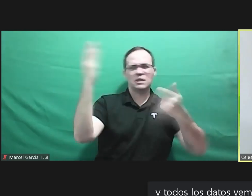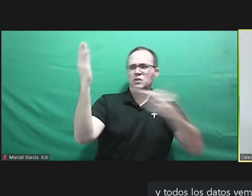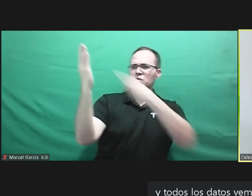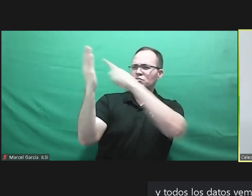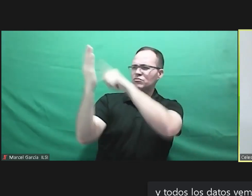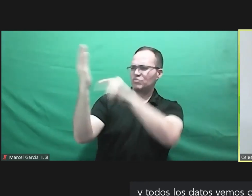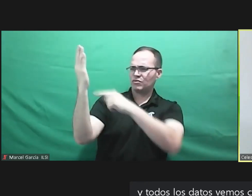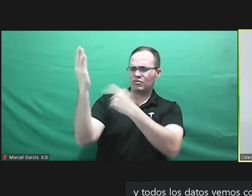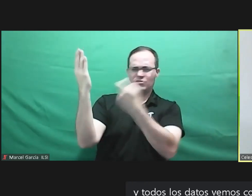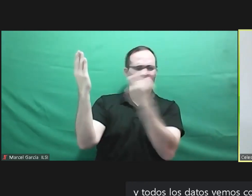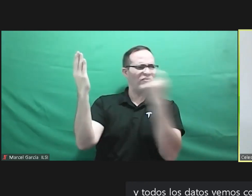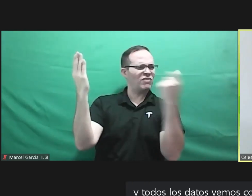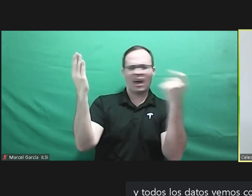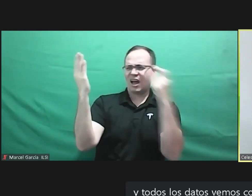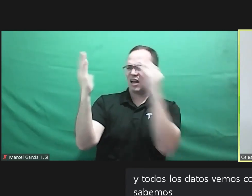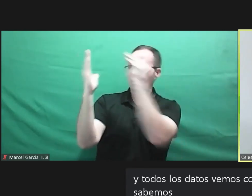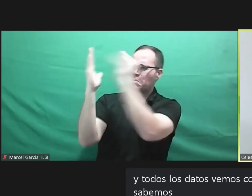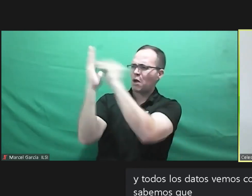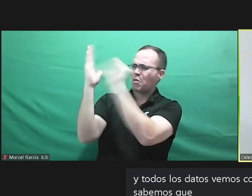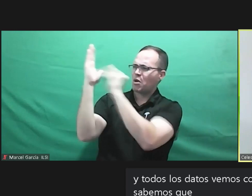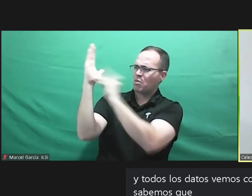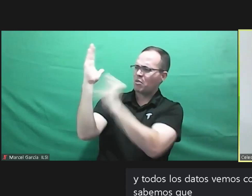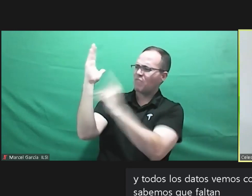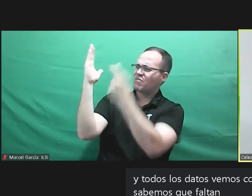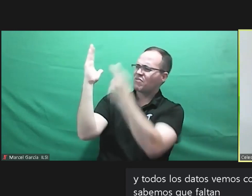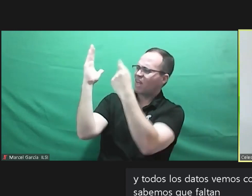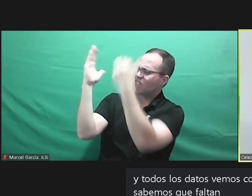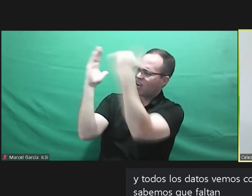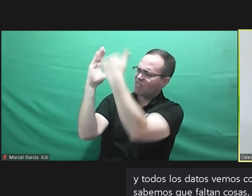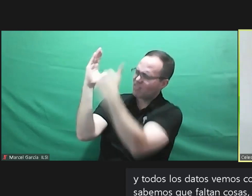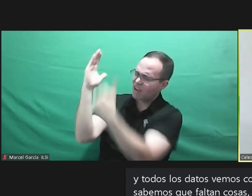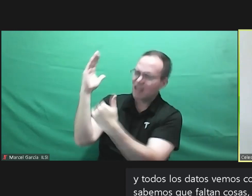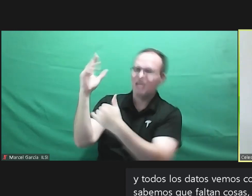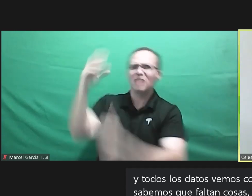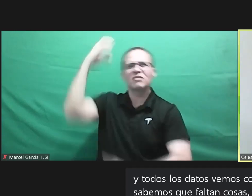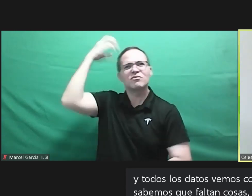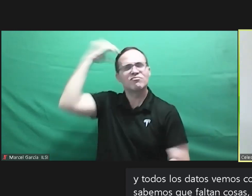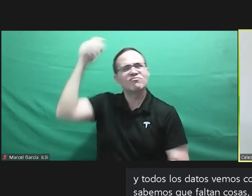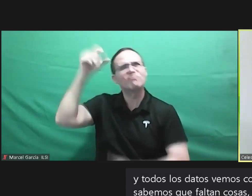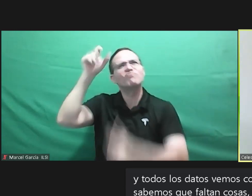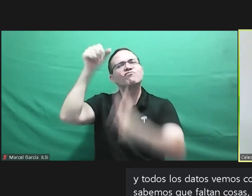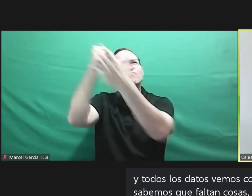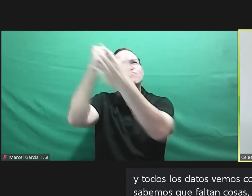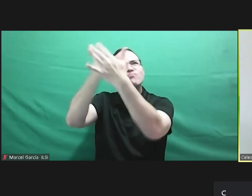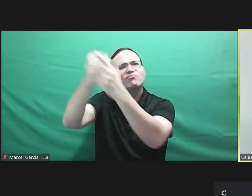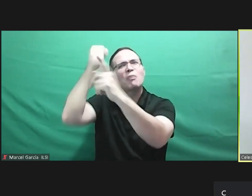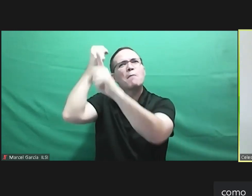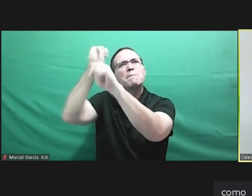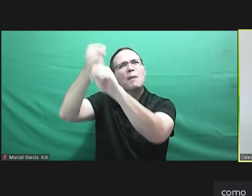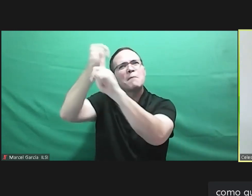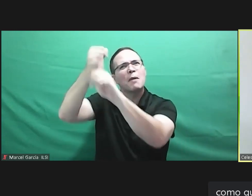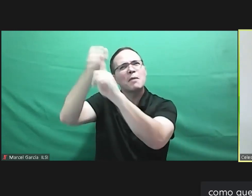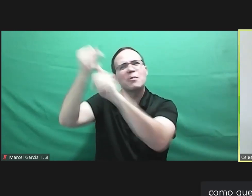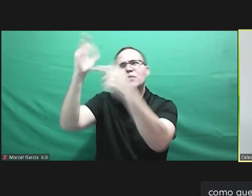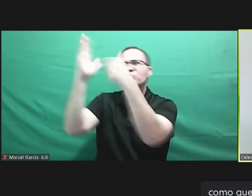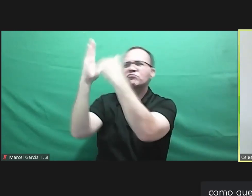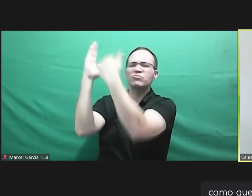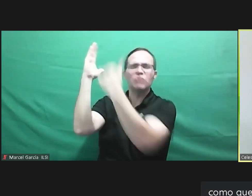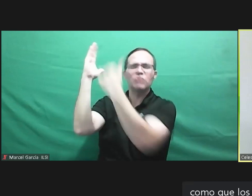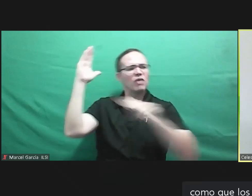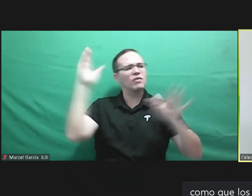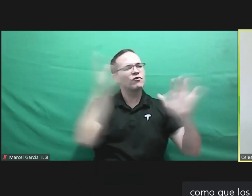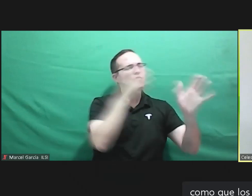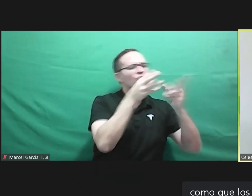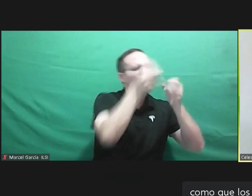veces no nos ponemos el hecho de que los estados produzcan mejores datos como una de nuestras prioridades estratégicas al